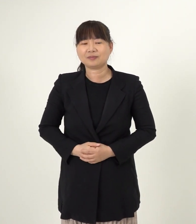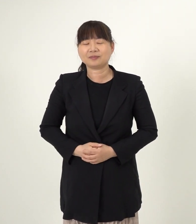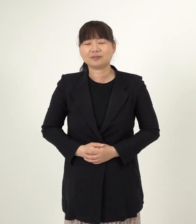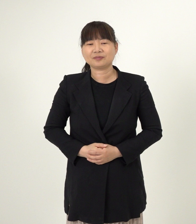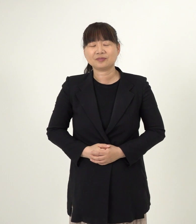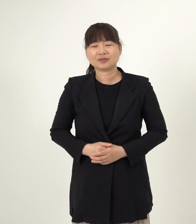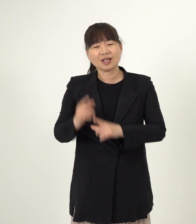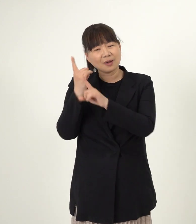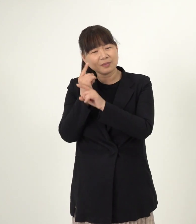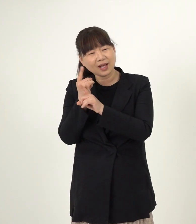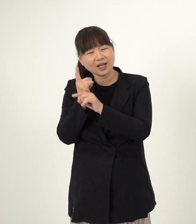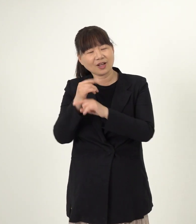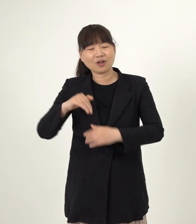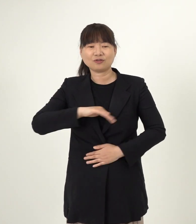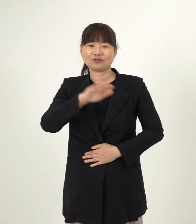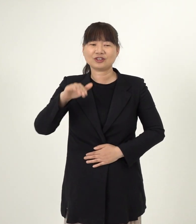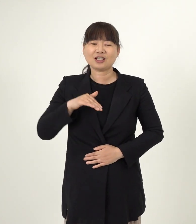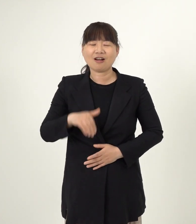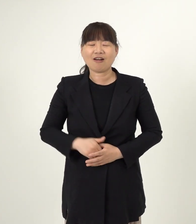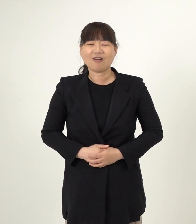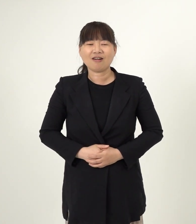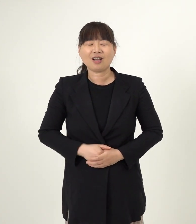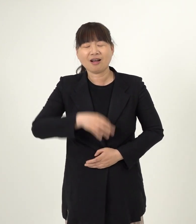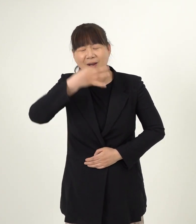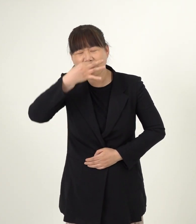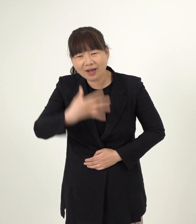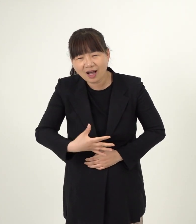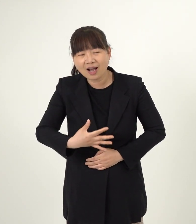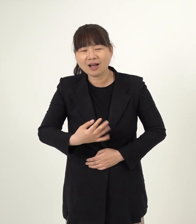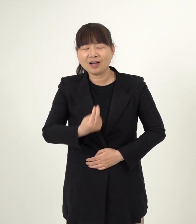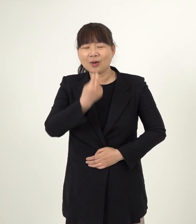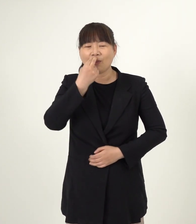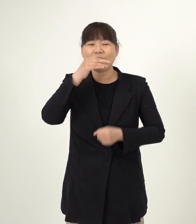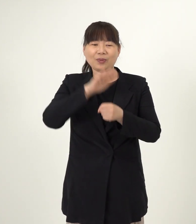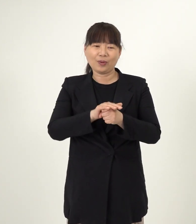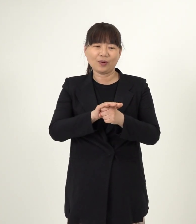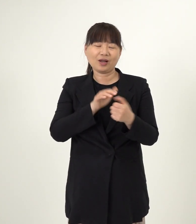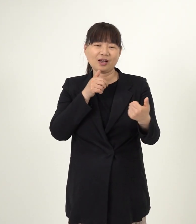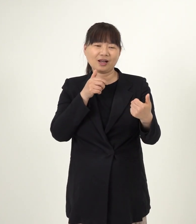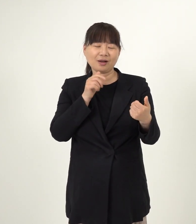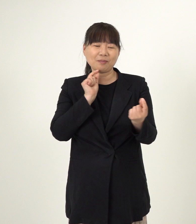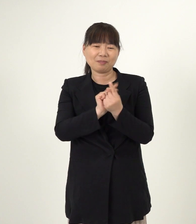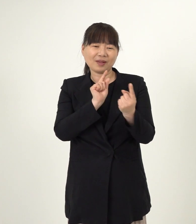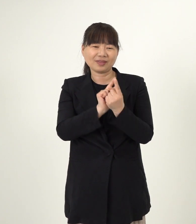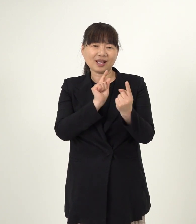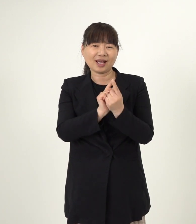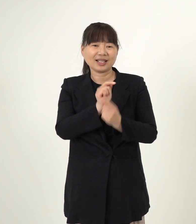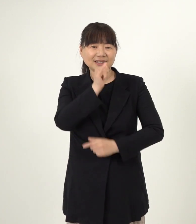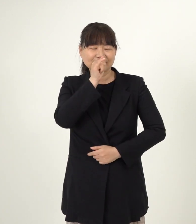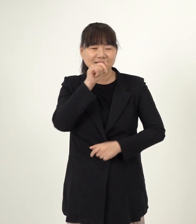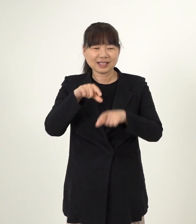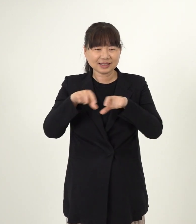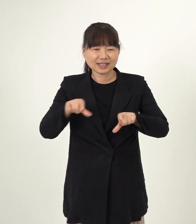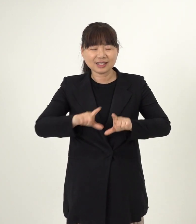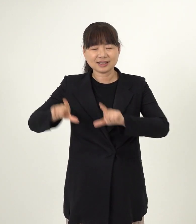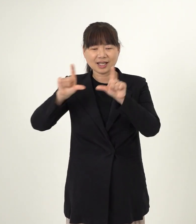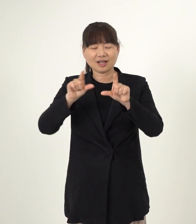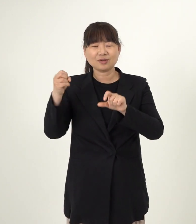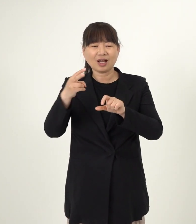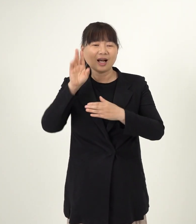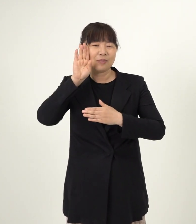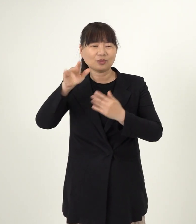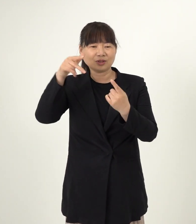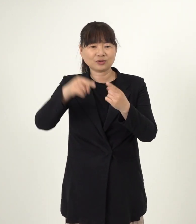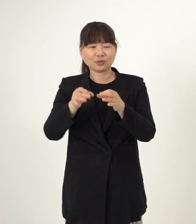이것이 매일 우리가 헉헉거리면서 숨막히게 부딪히는 또 일상이고 또 앞으로 또